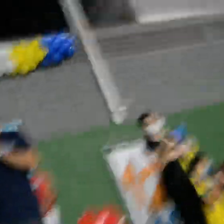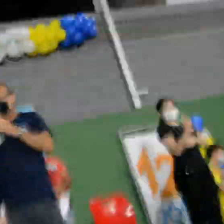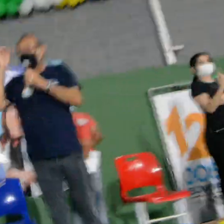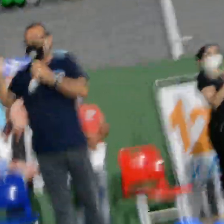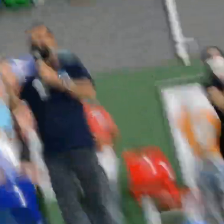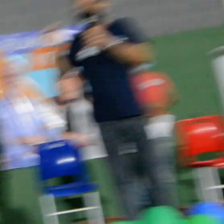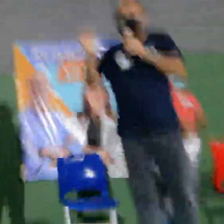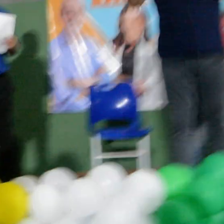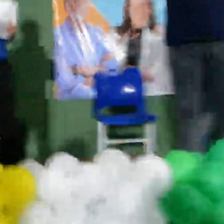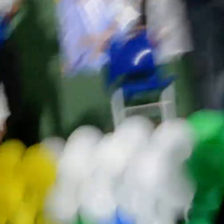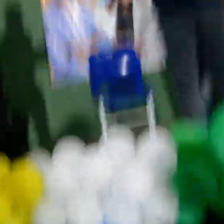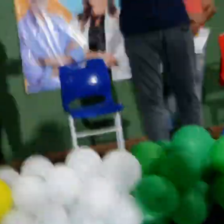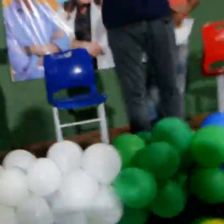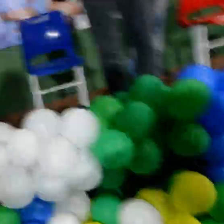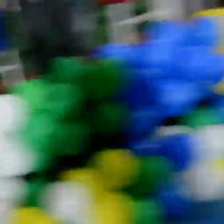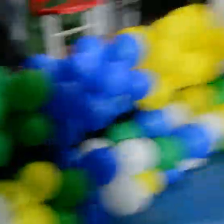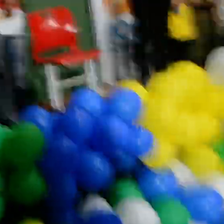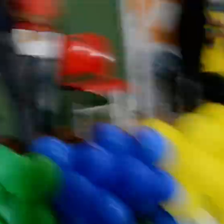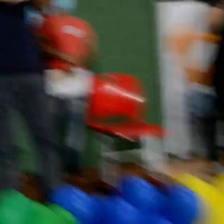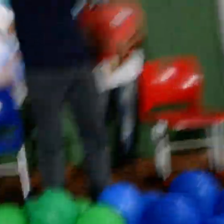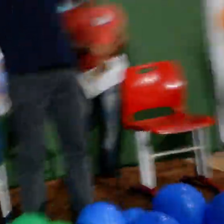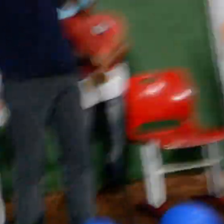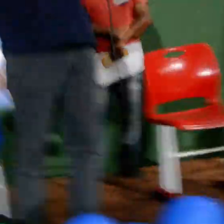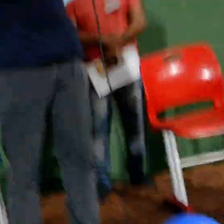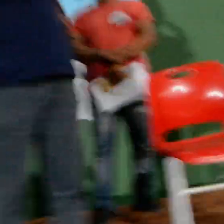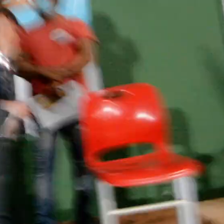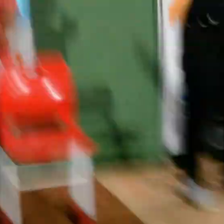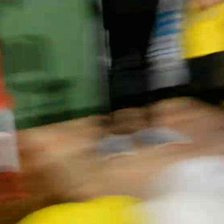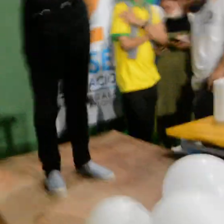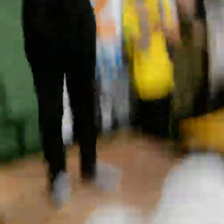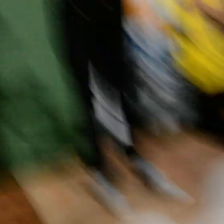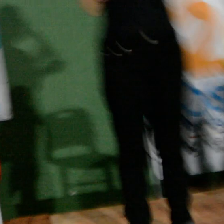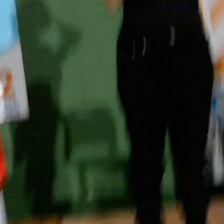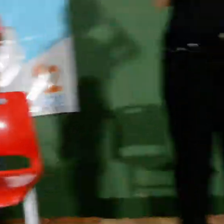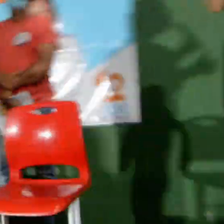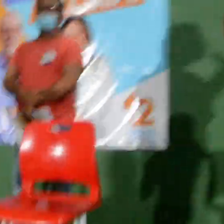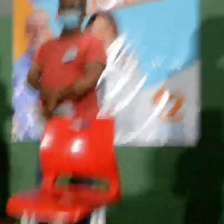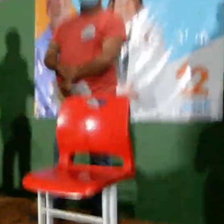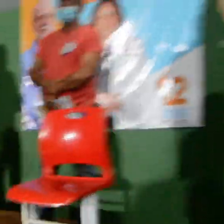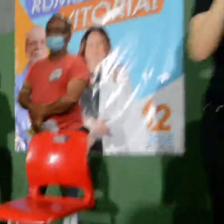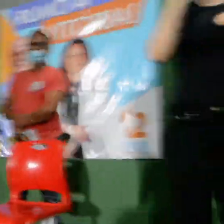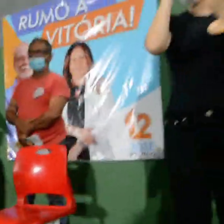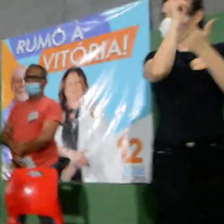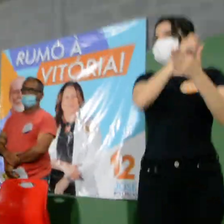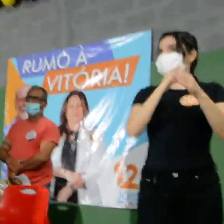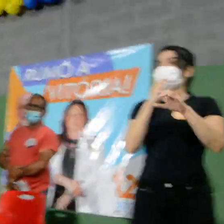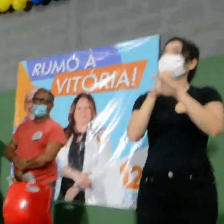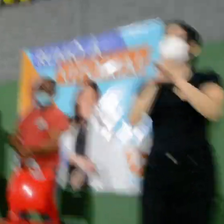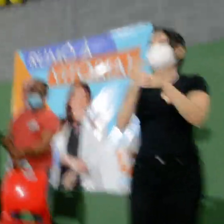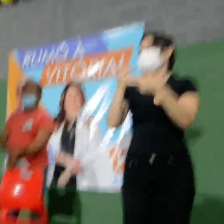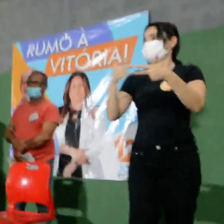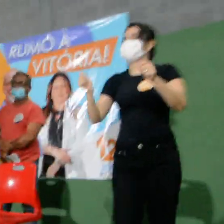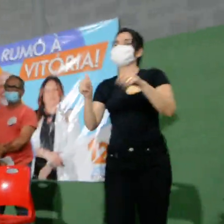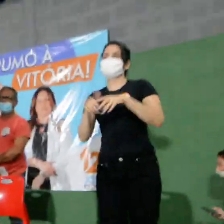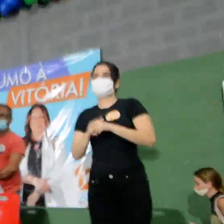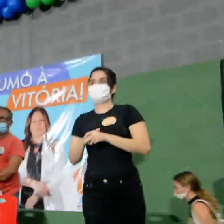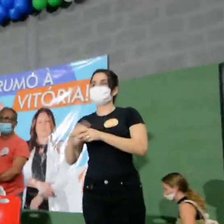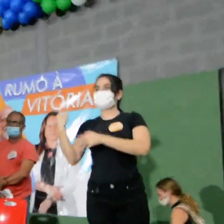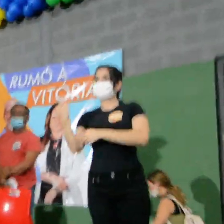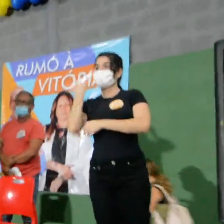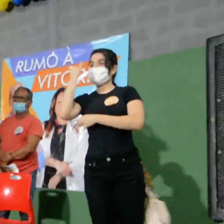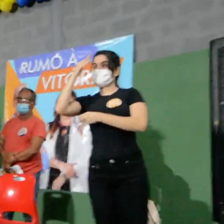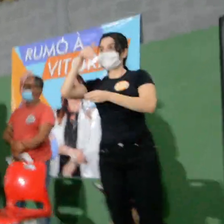importante isso. Um prefeito sem base não consegue muitas coisas. É